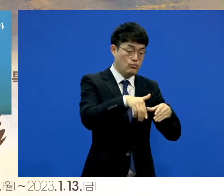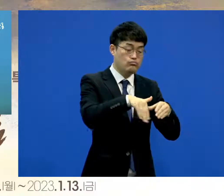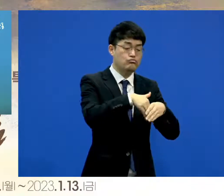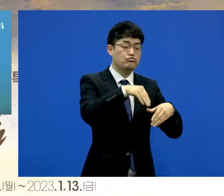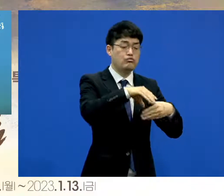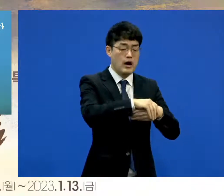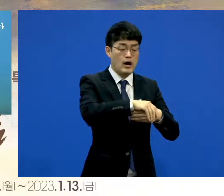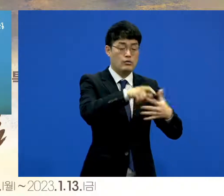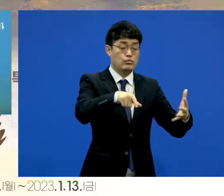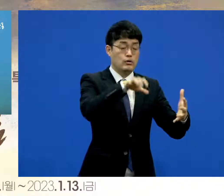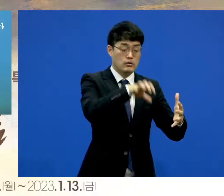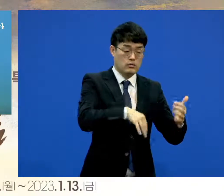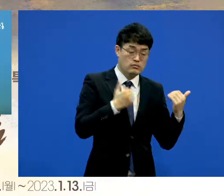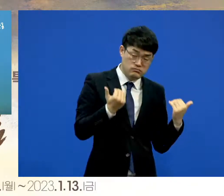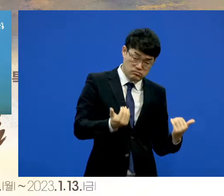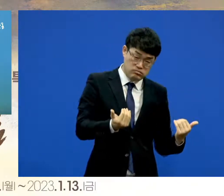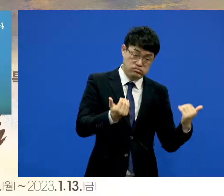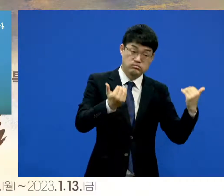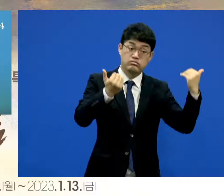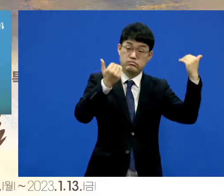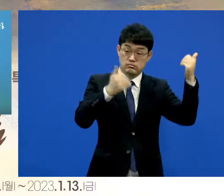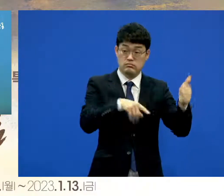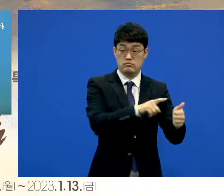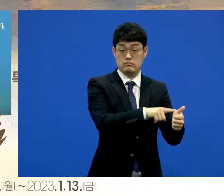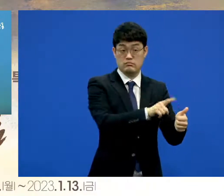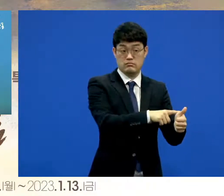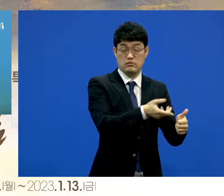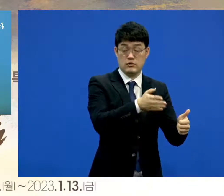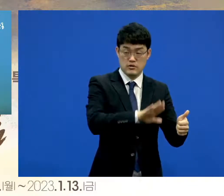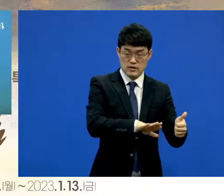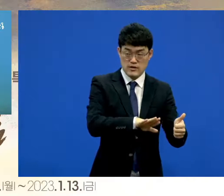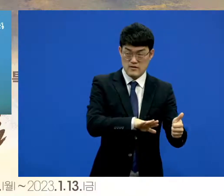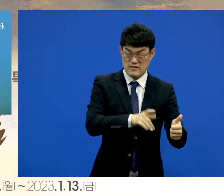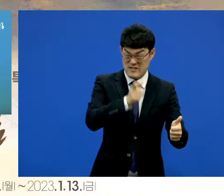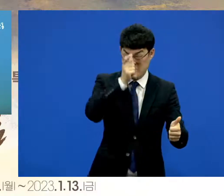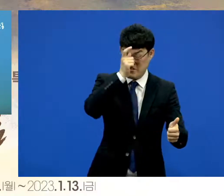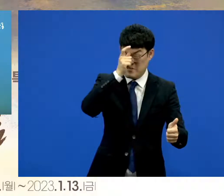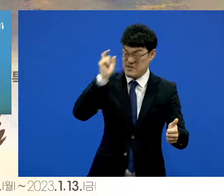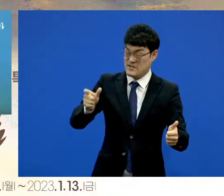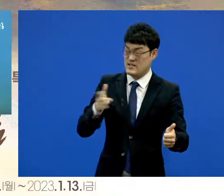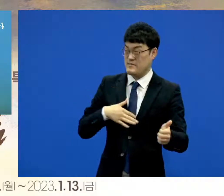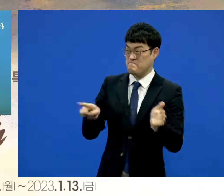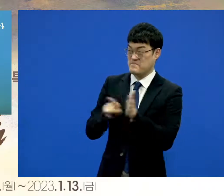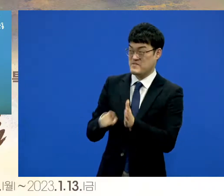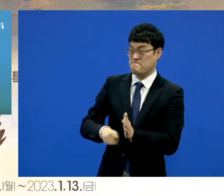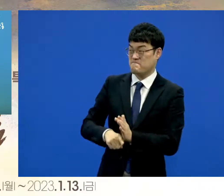루이스. 그런 완강하게 버팁니다. 자기는 믿지 않겠다.